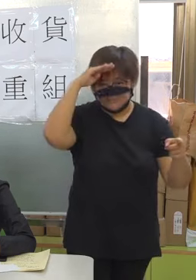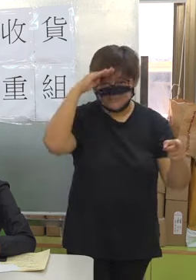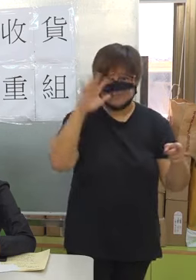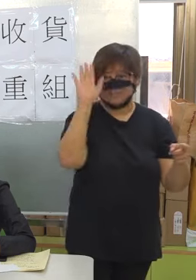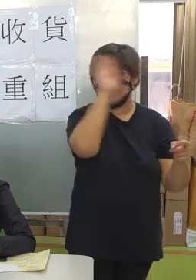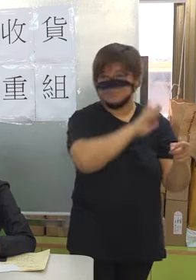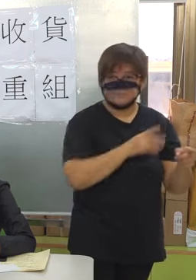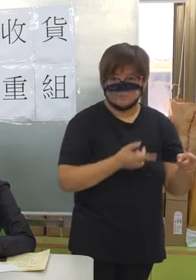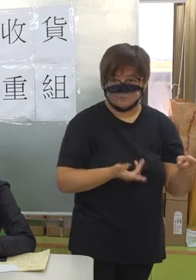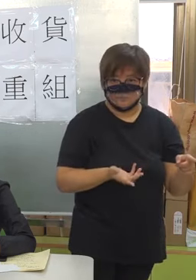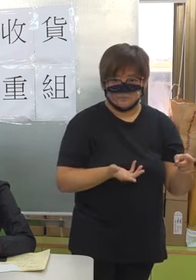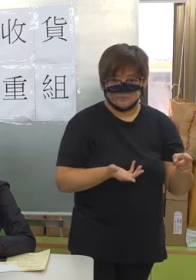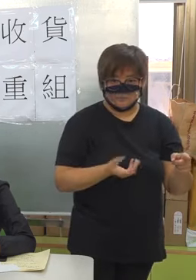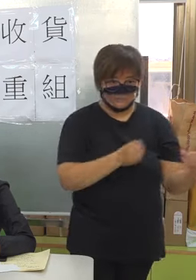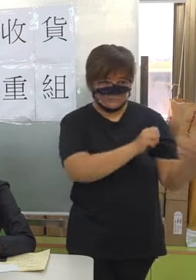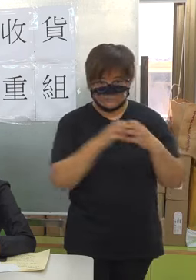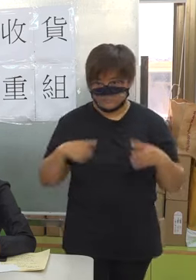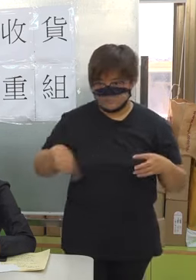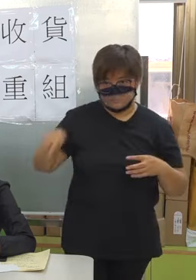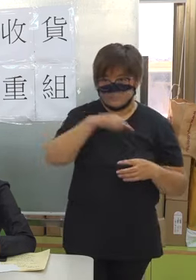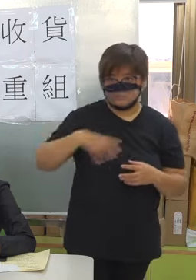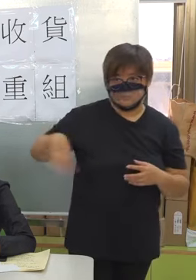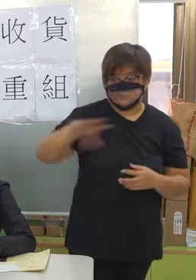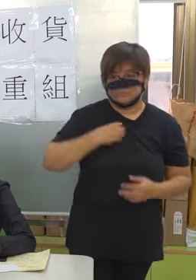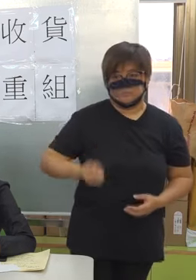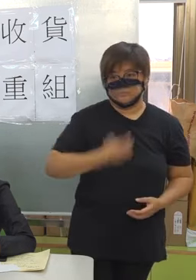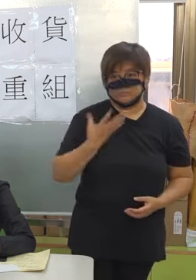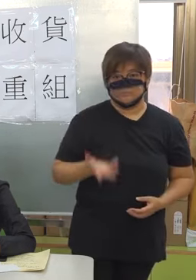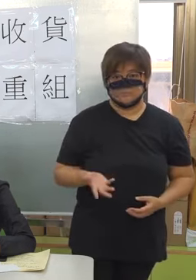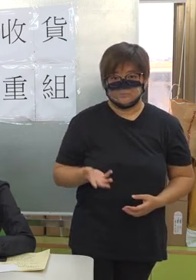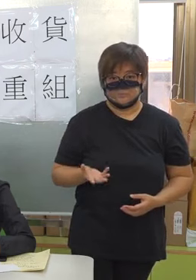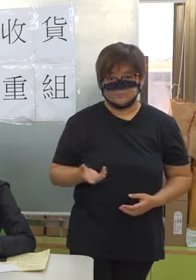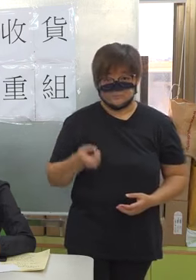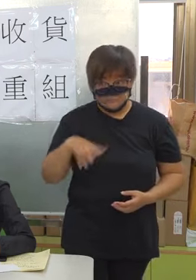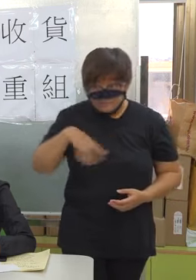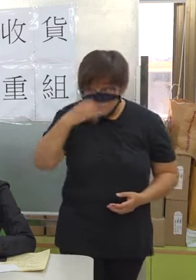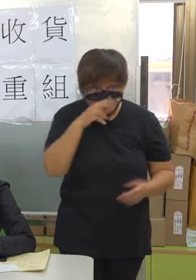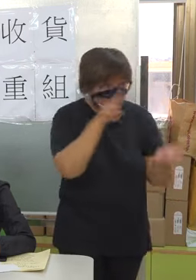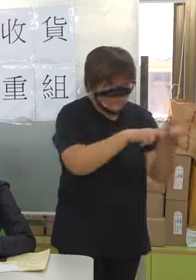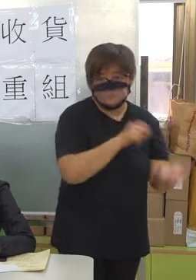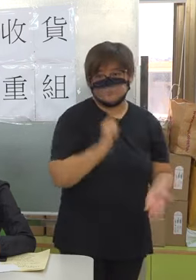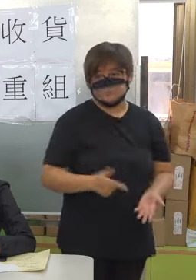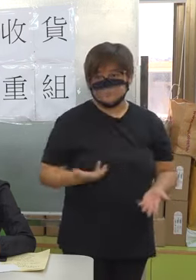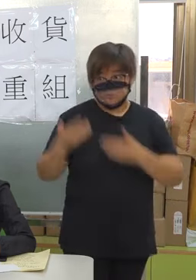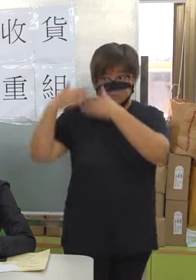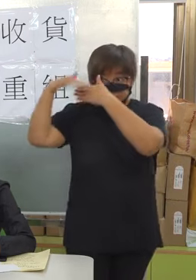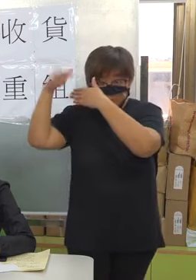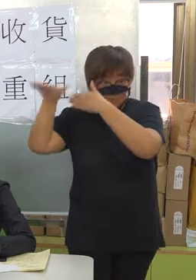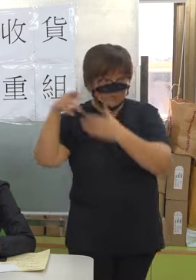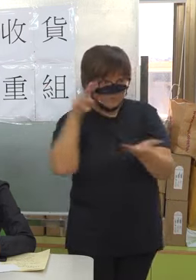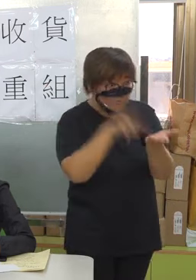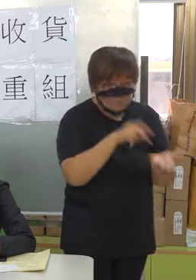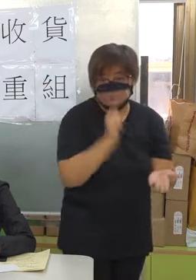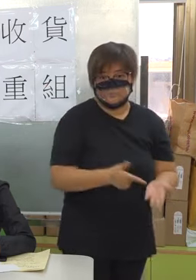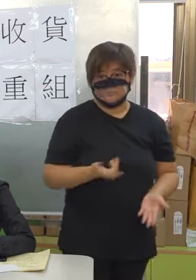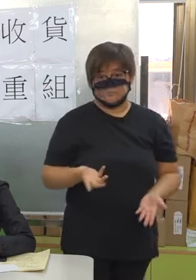滿，國際政府對香港的信任再進一步下降。在自由的世界絕對是不會姑息政權和港共